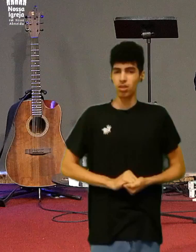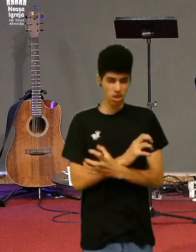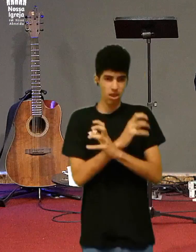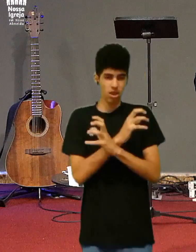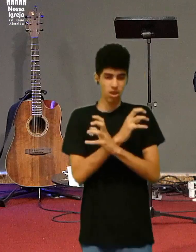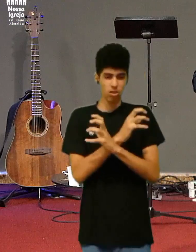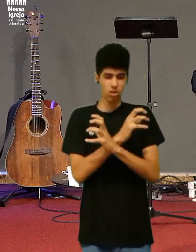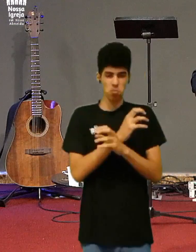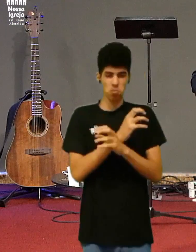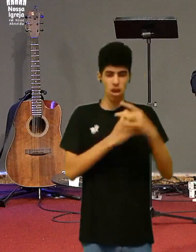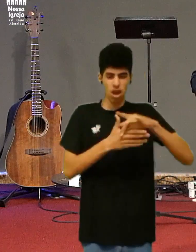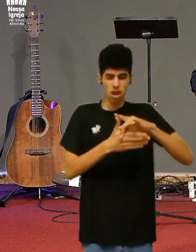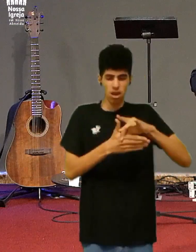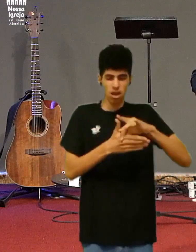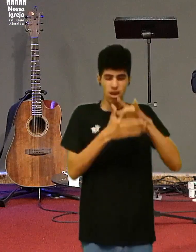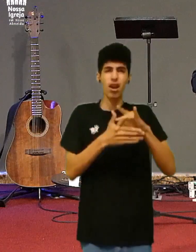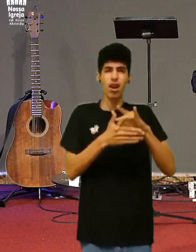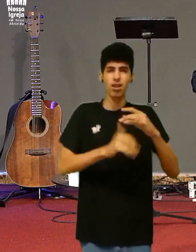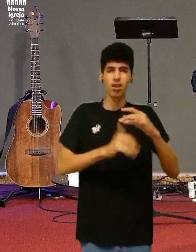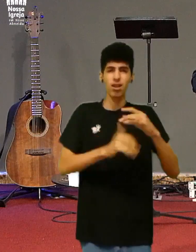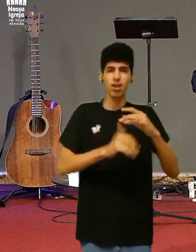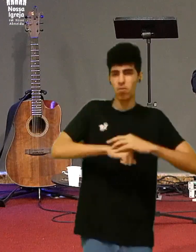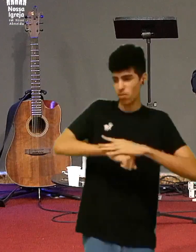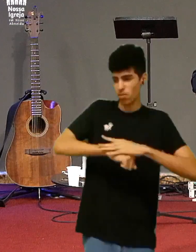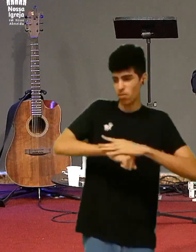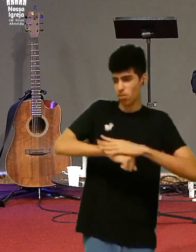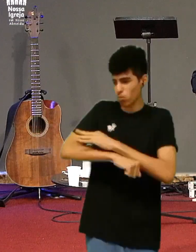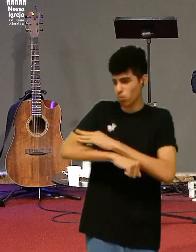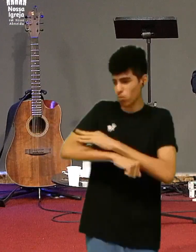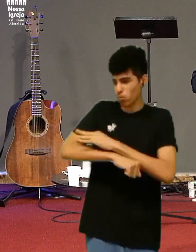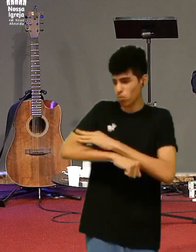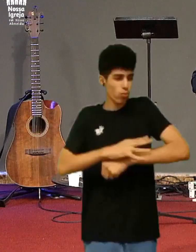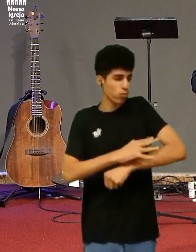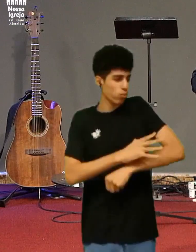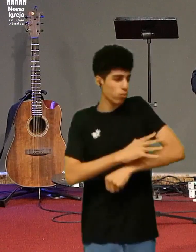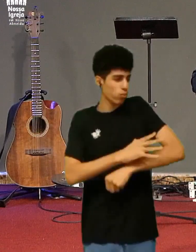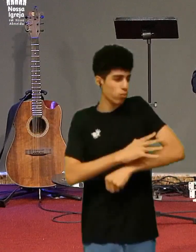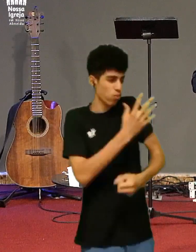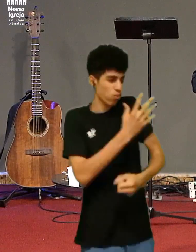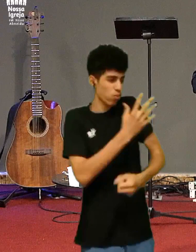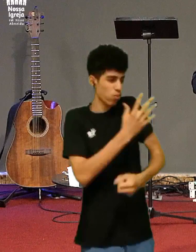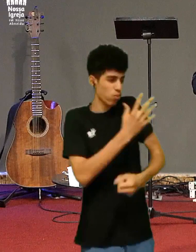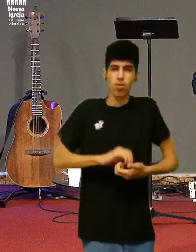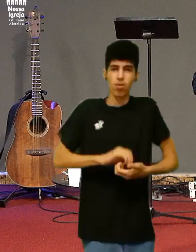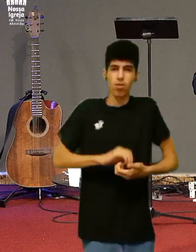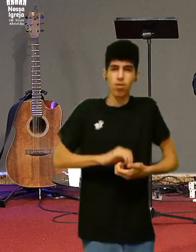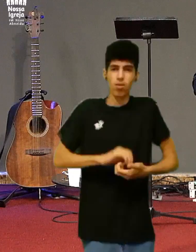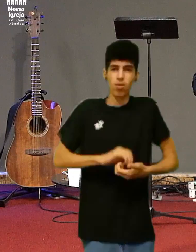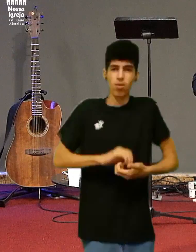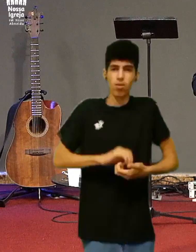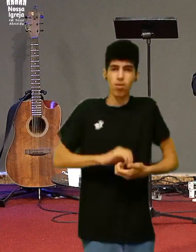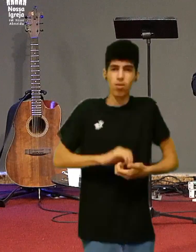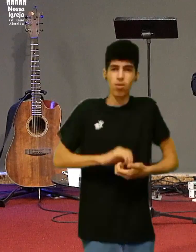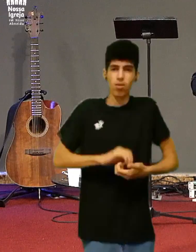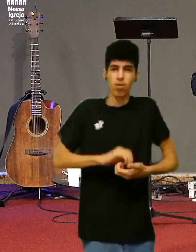e cresceram as carnes, e se estendeu a pele sobre eles, mas não havia neles o